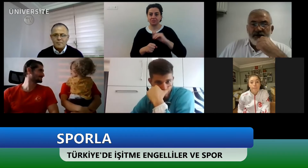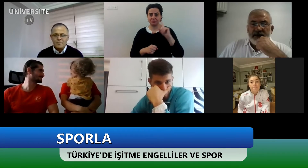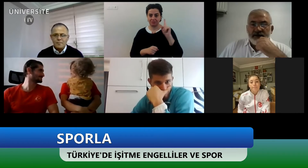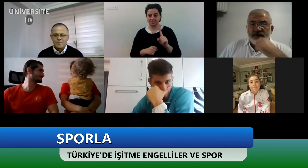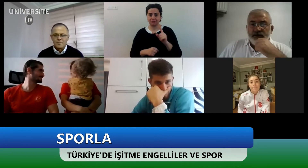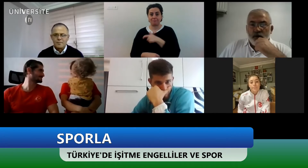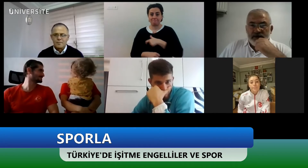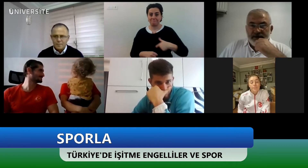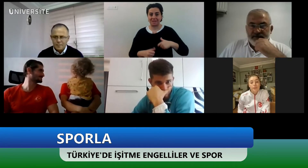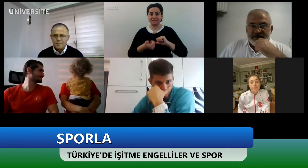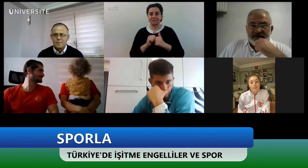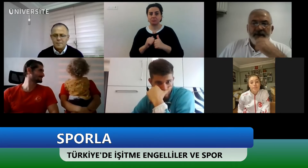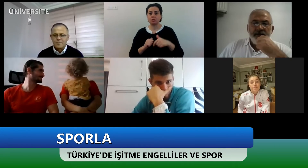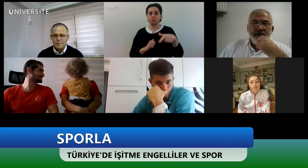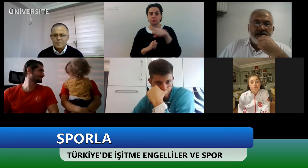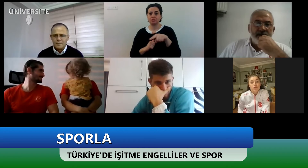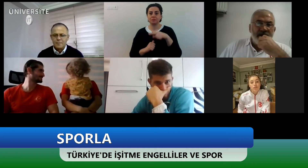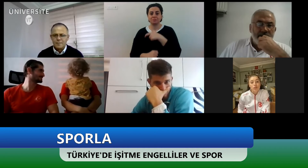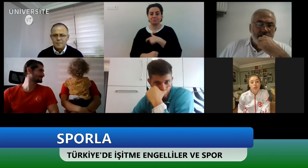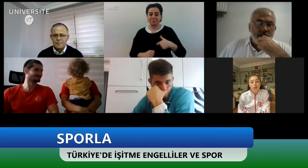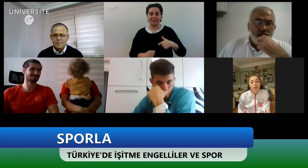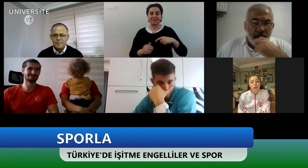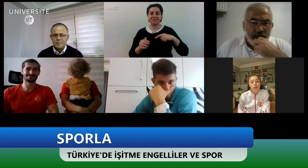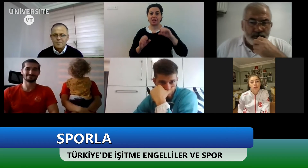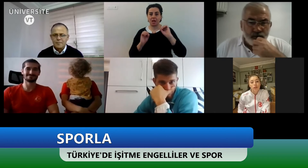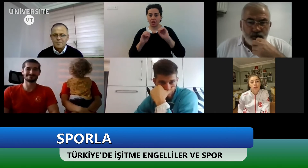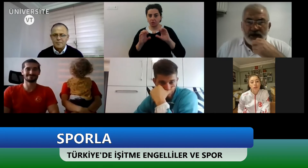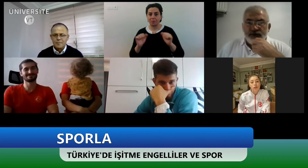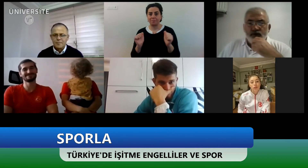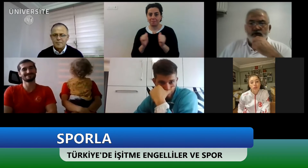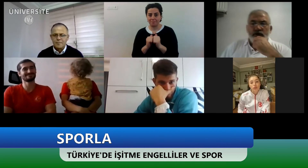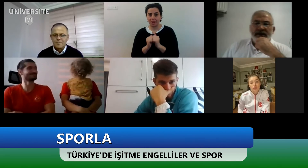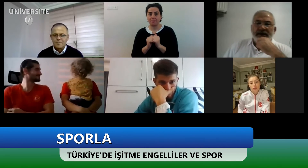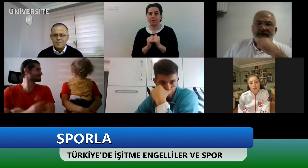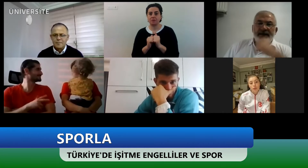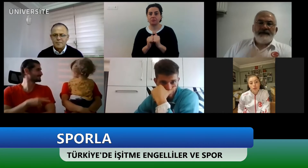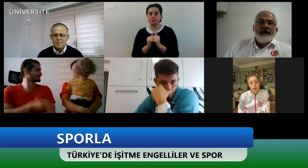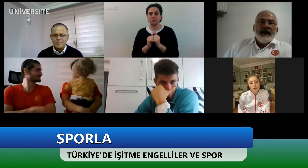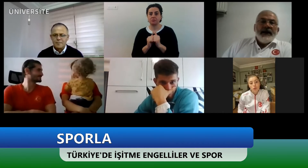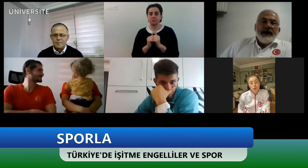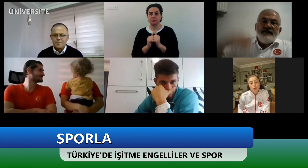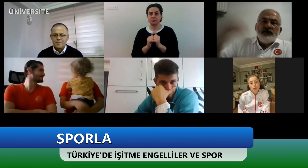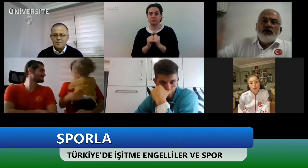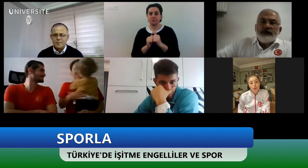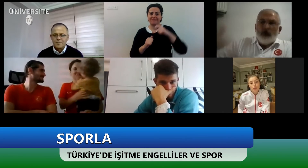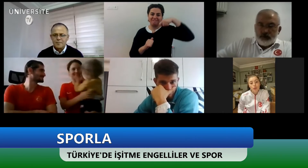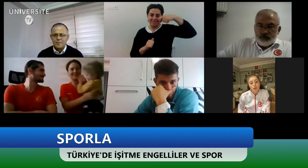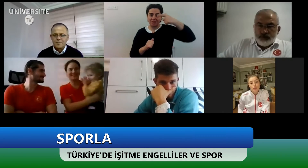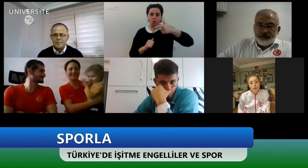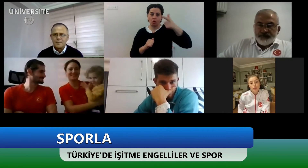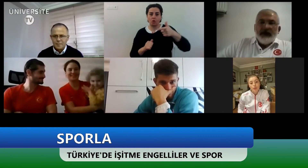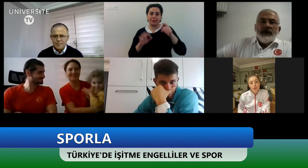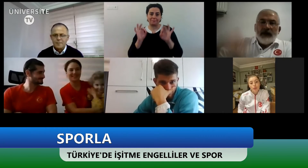başta milli takım sporcularımızı, milli takım teknik direktörü ve antrenör kadrosuyla birlikte hemen videolar